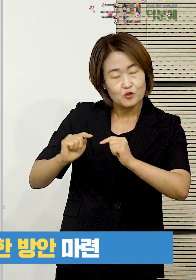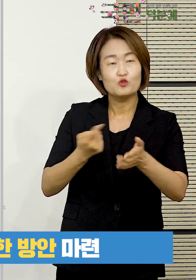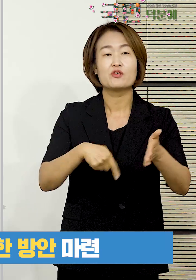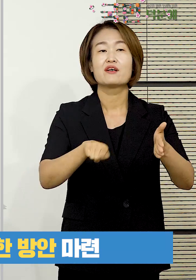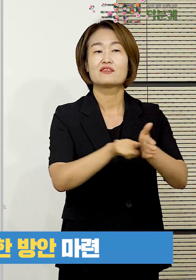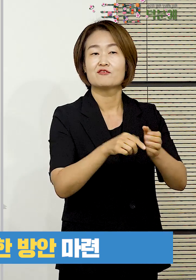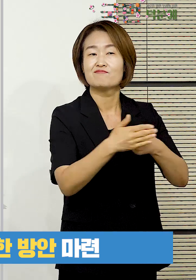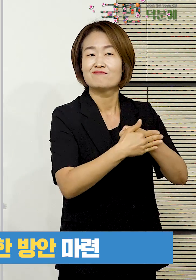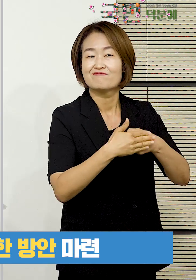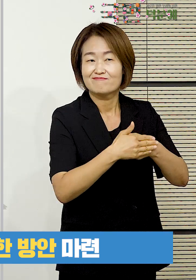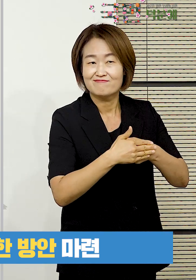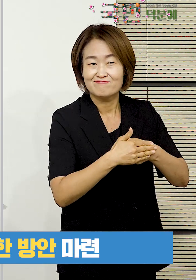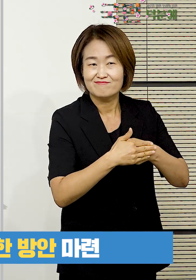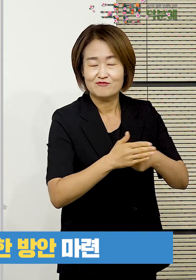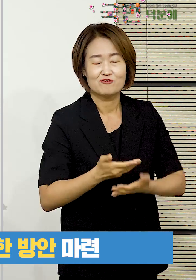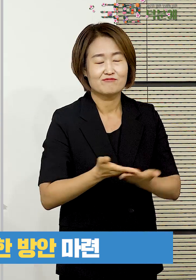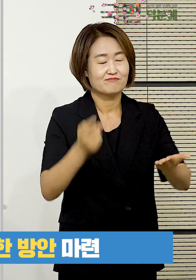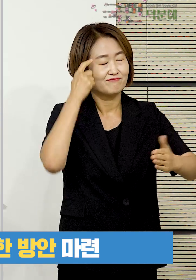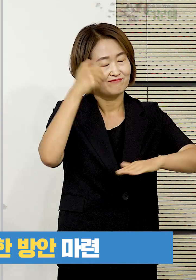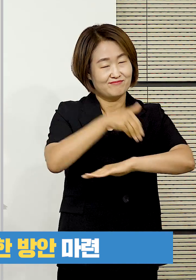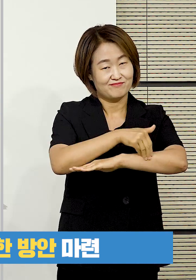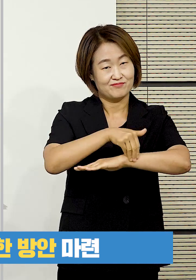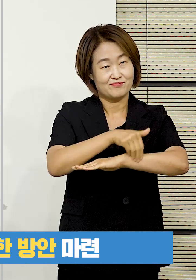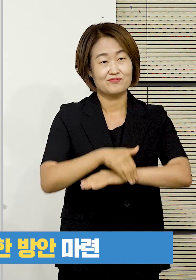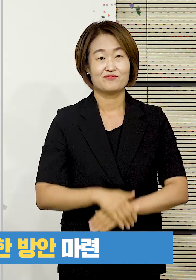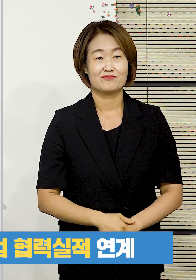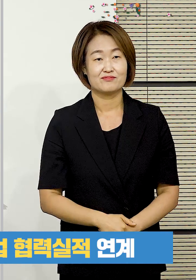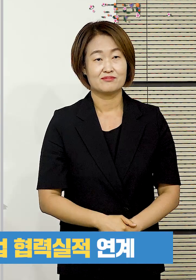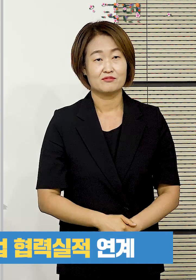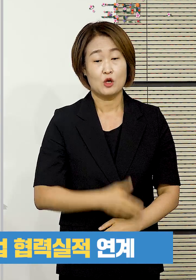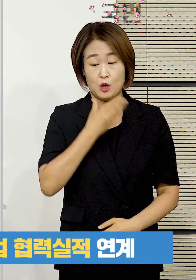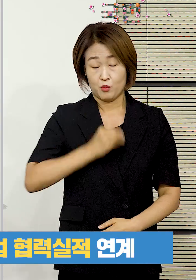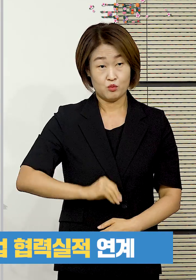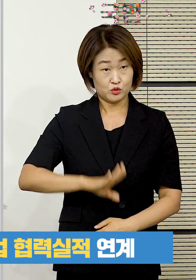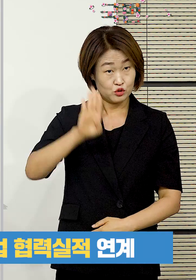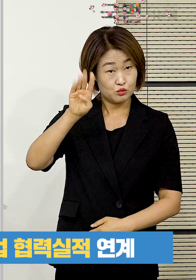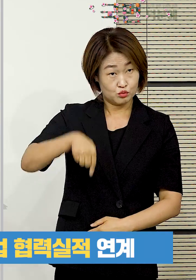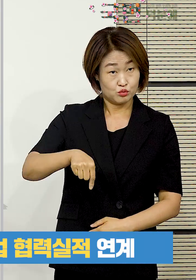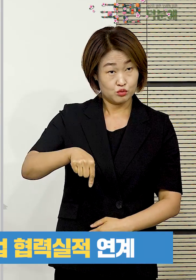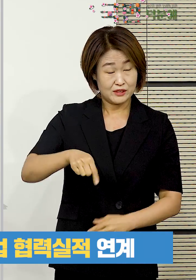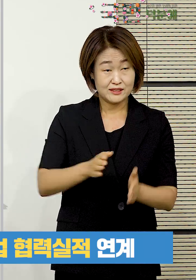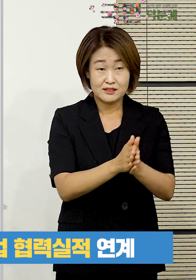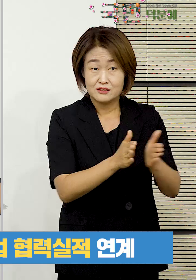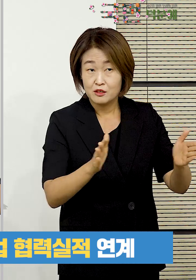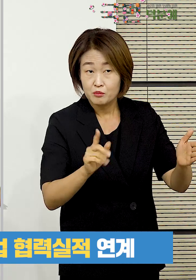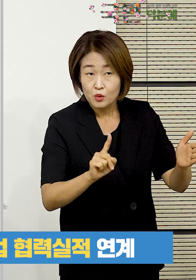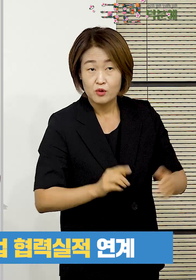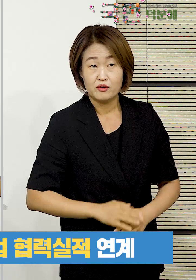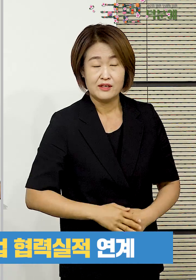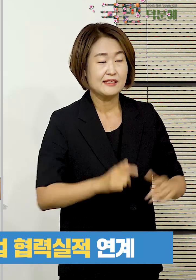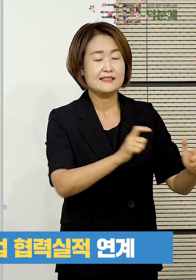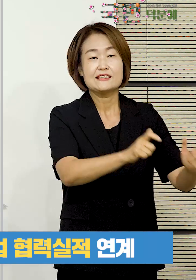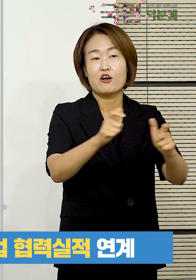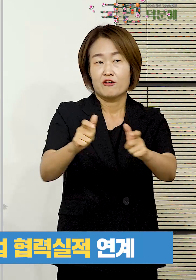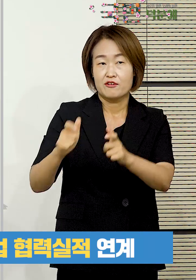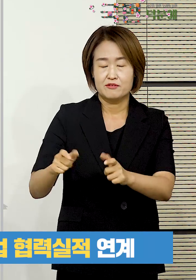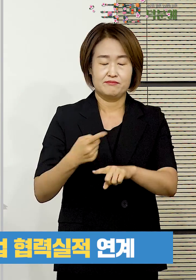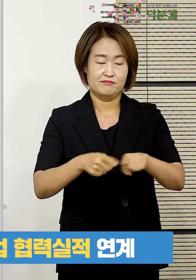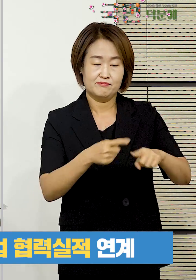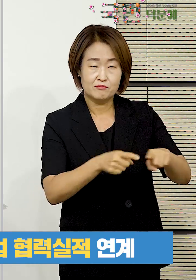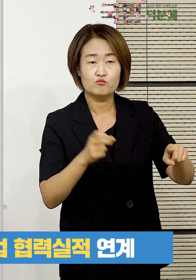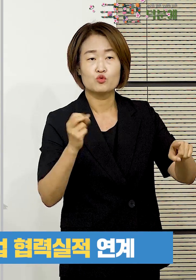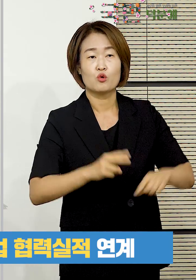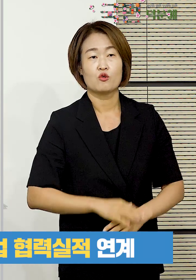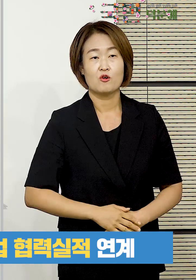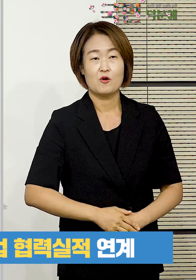유도하기 위해 인센티브 제공 방안을 마련하였습니다. 우선 보건복지부가 실시하는 각종